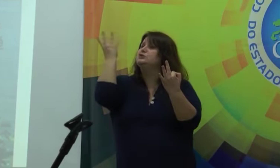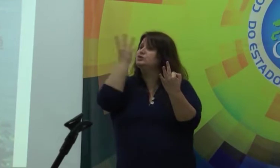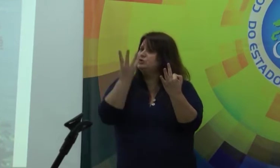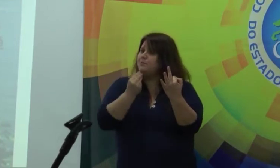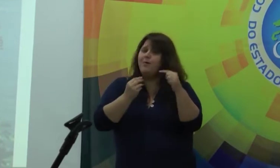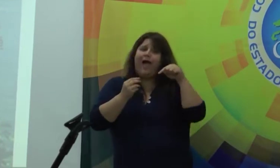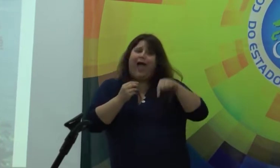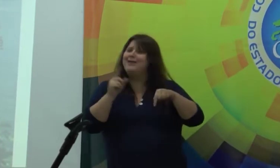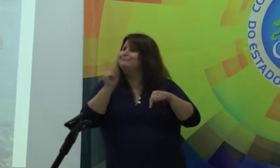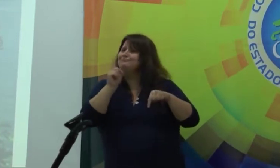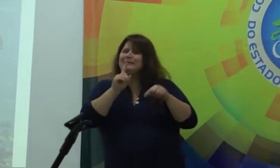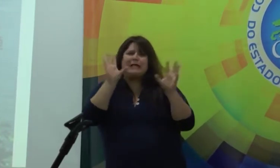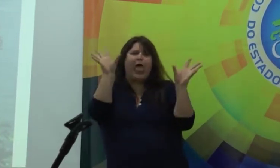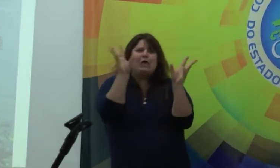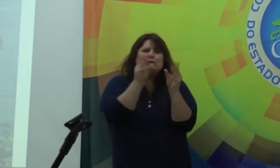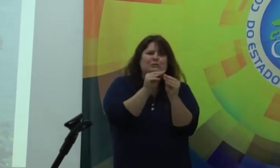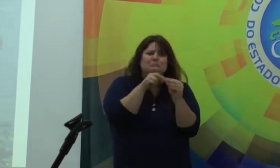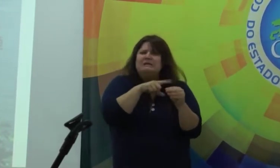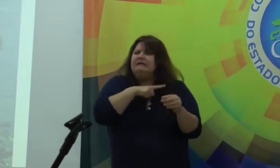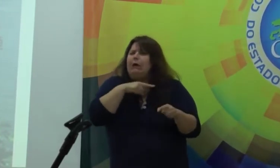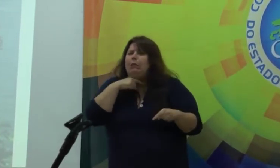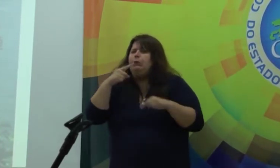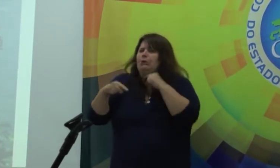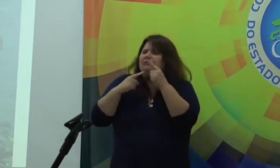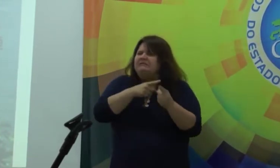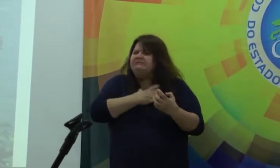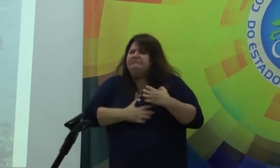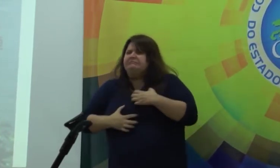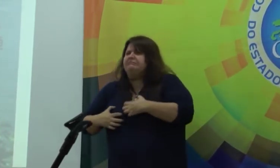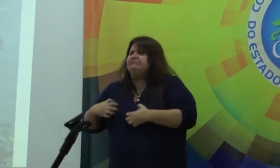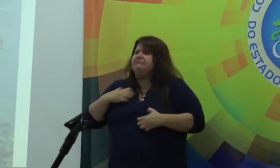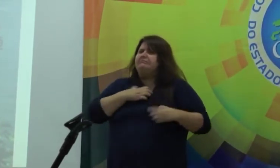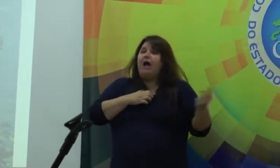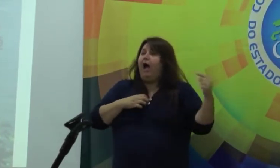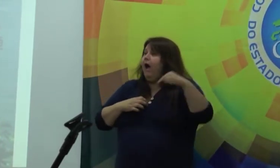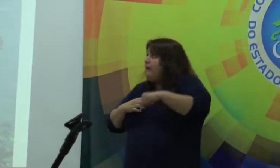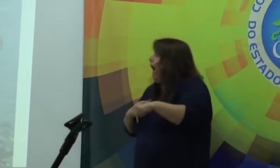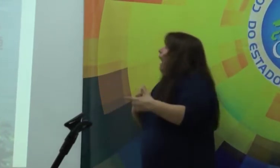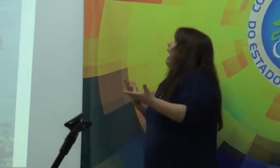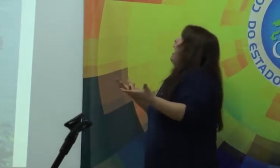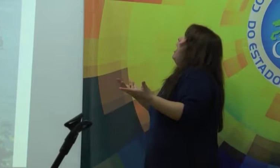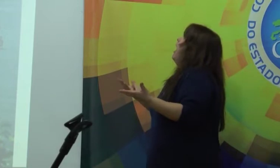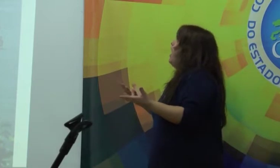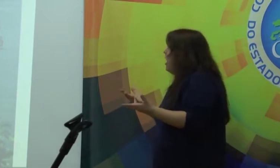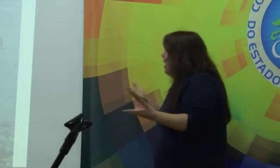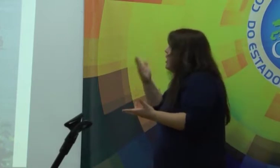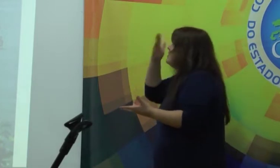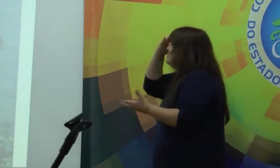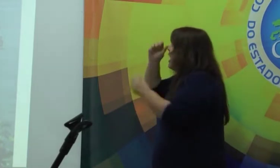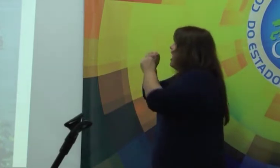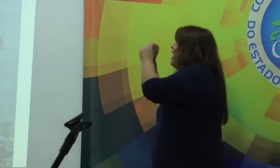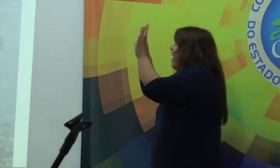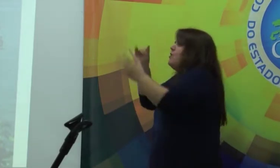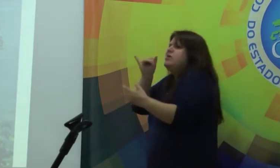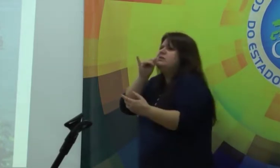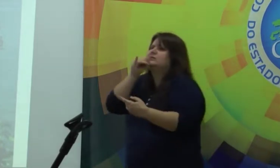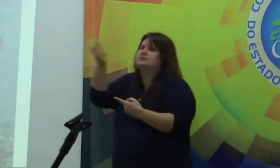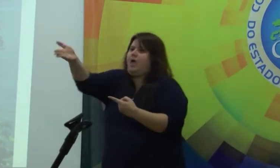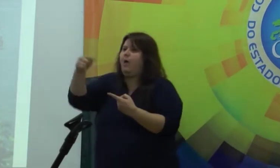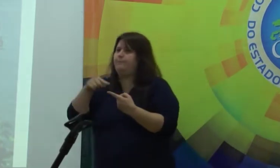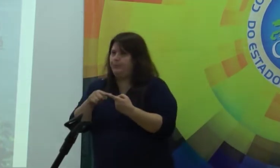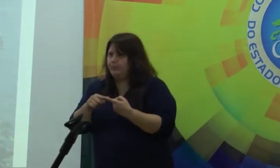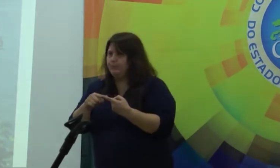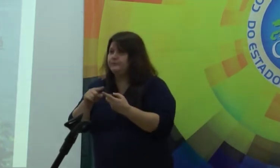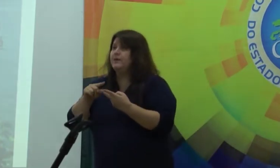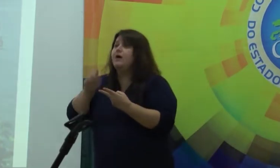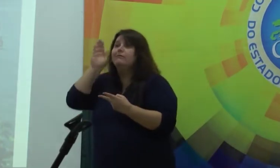Ele veio um surdo aqui e falou que a família dele é espírita, resumem alguma coisa, mas ele fica angustiado, não tem